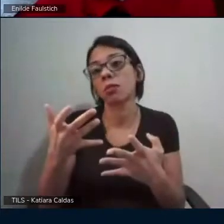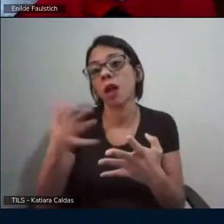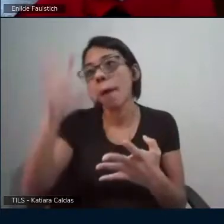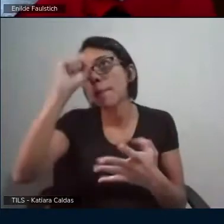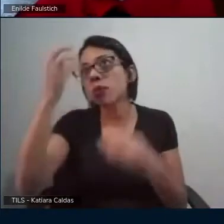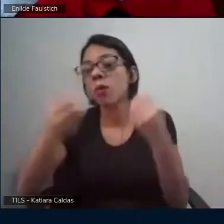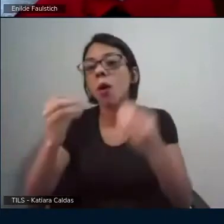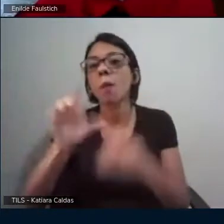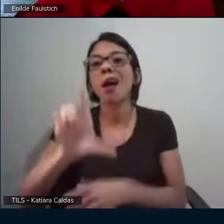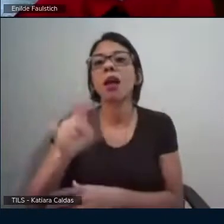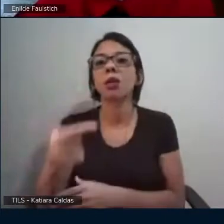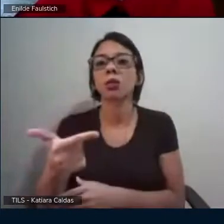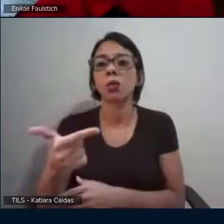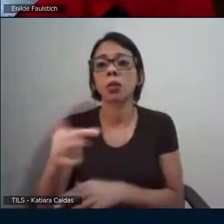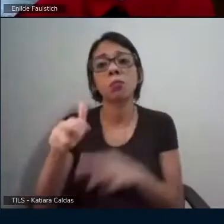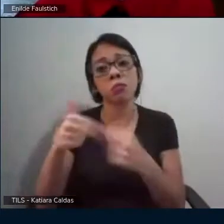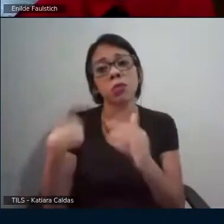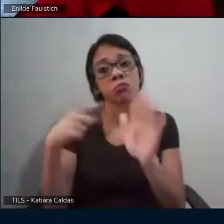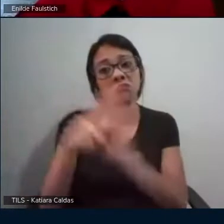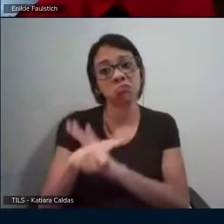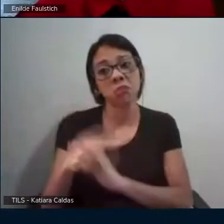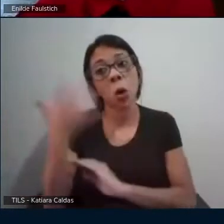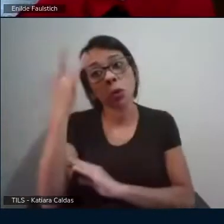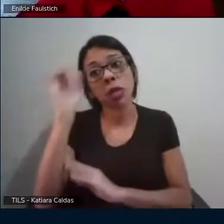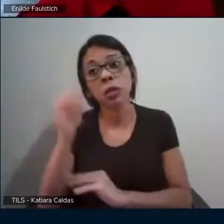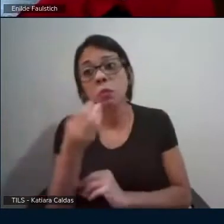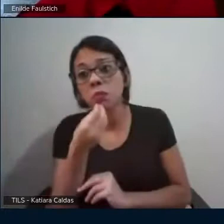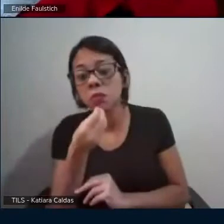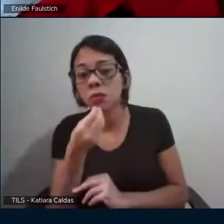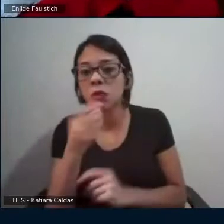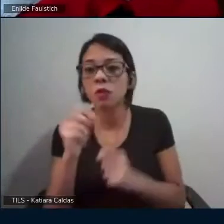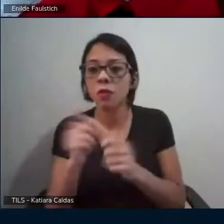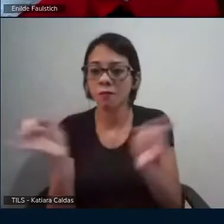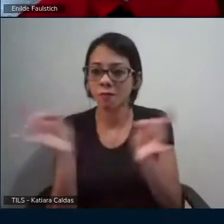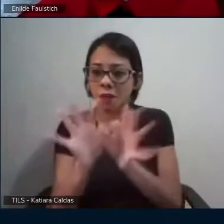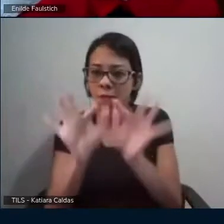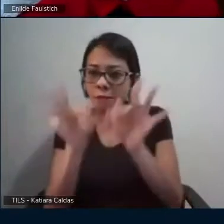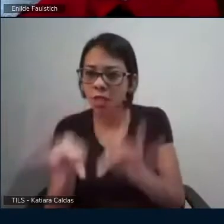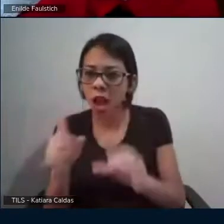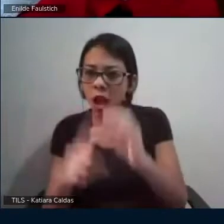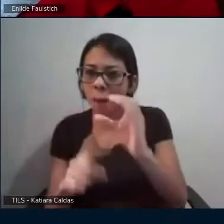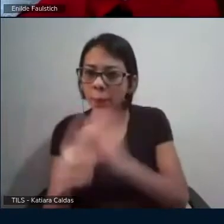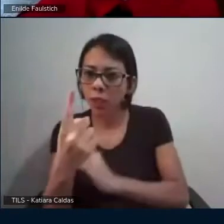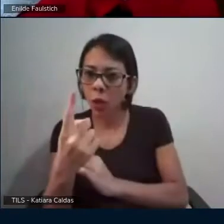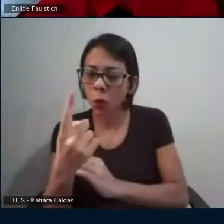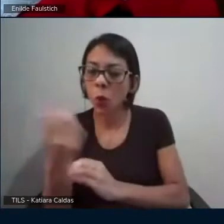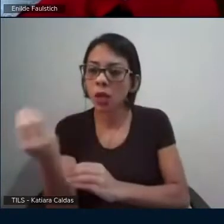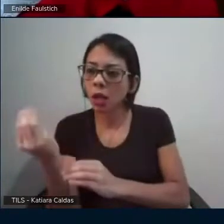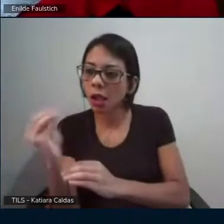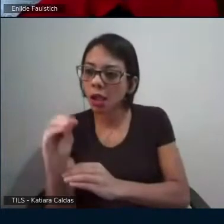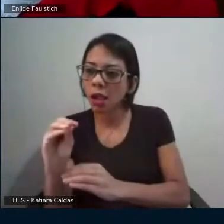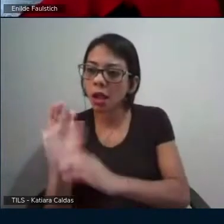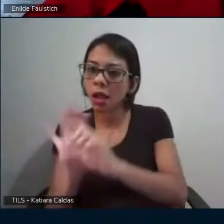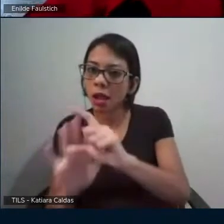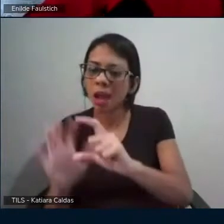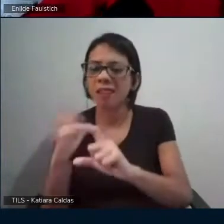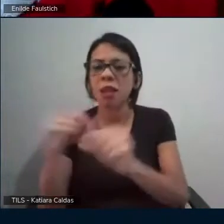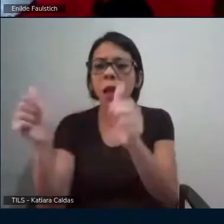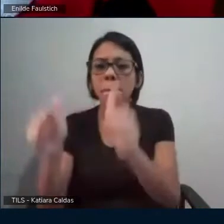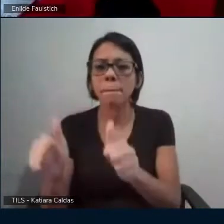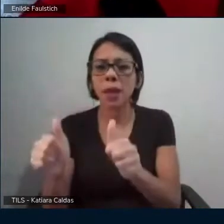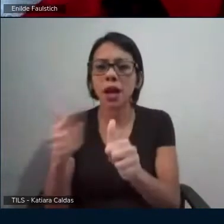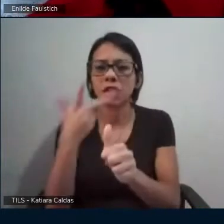eu gostaria de saber se é possível, nessa finalização do capítulo 1, onde tem a imagem, que fica